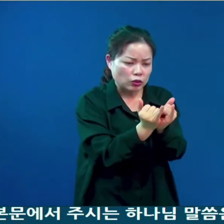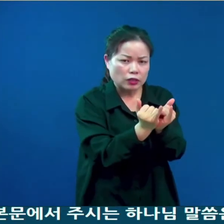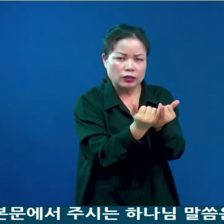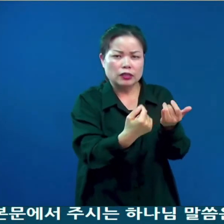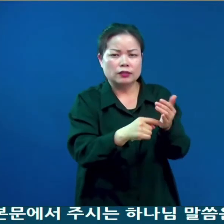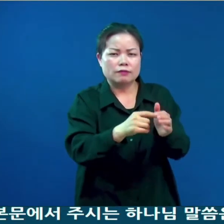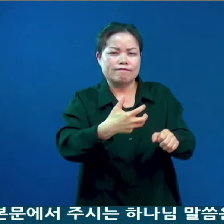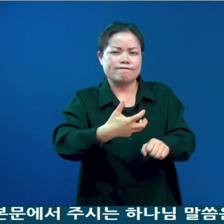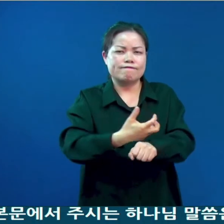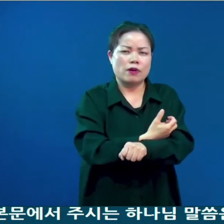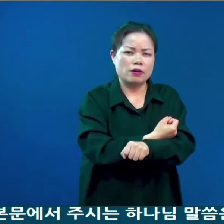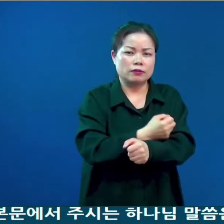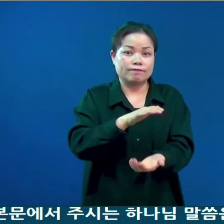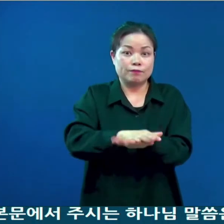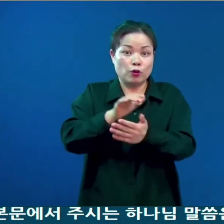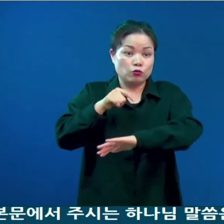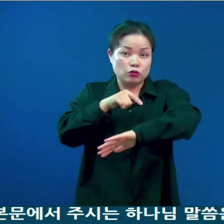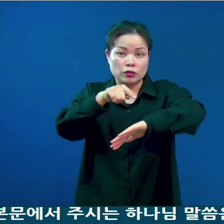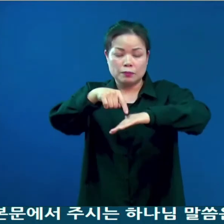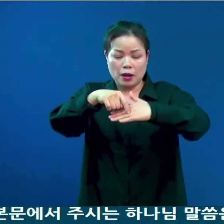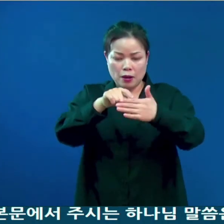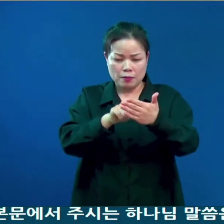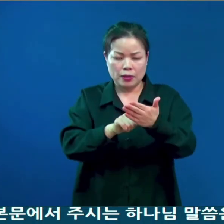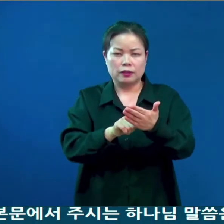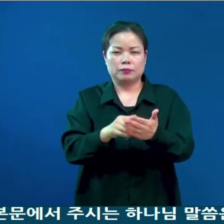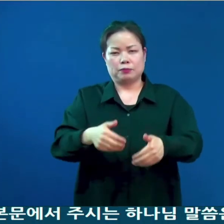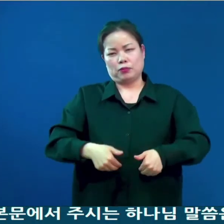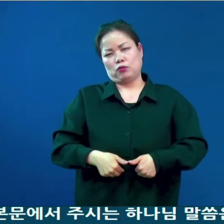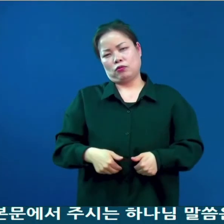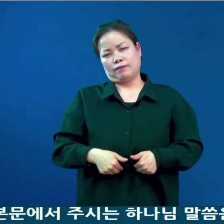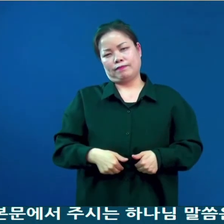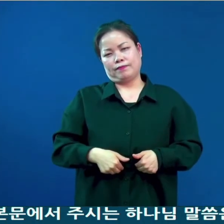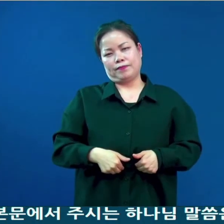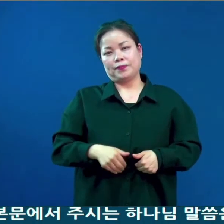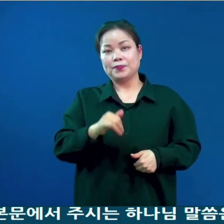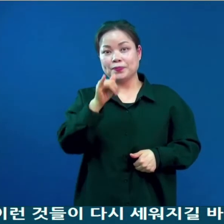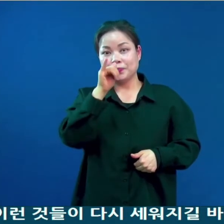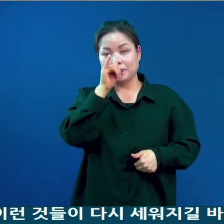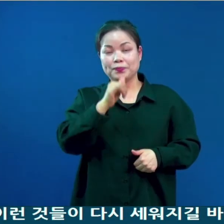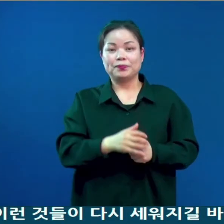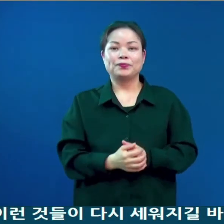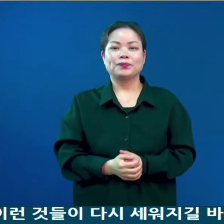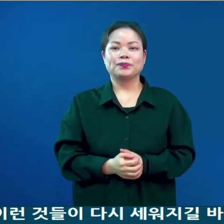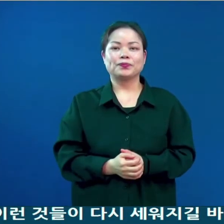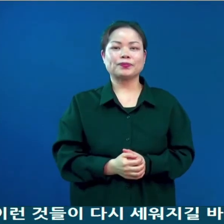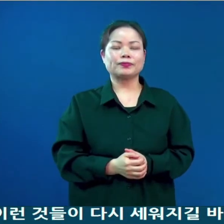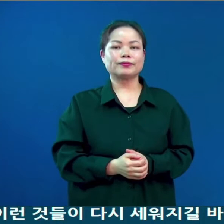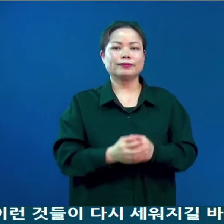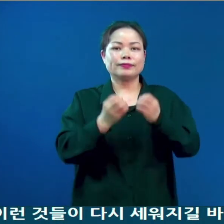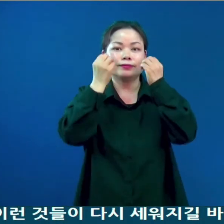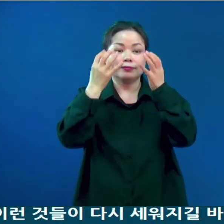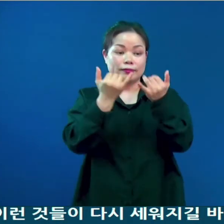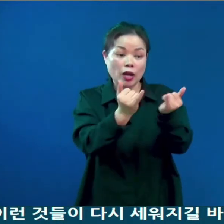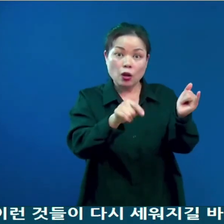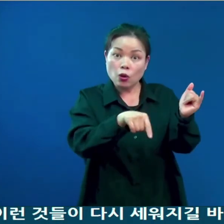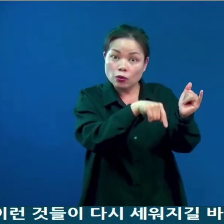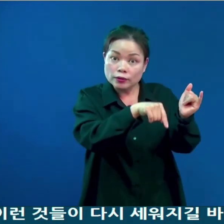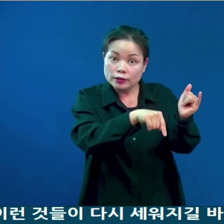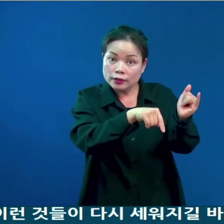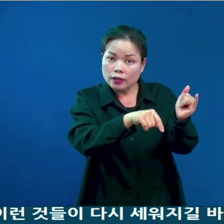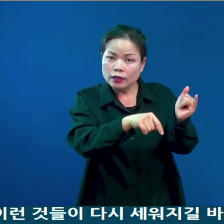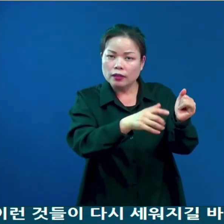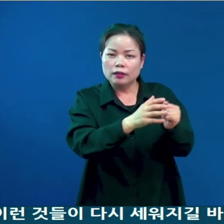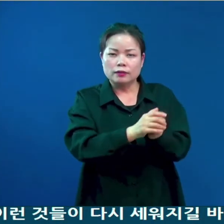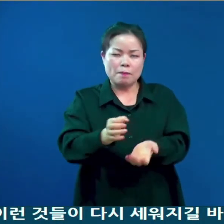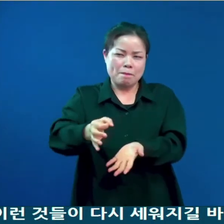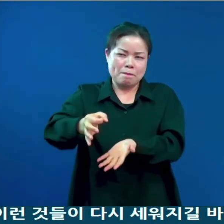강한 의지와 열망이 우리에게 더 필요하다는 것을 볼 수 있었습니다. 새로운 공동체가